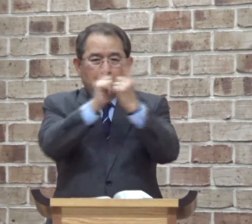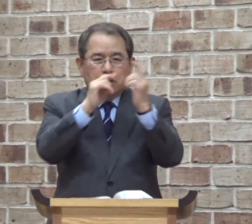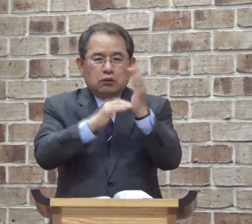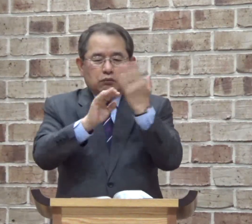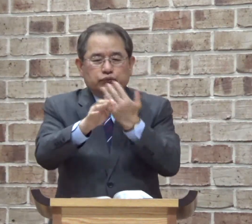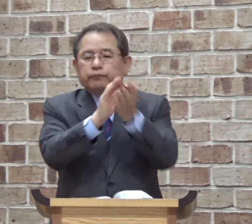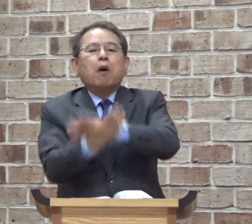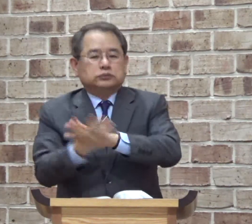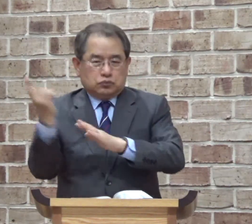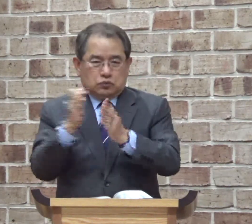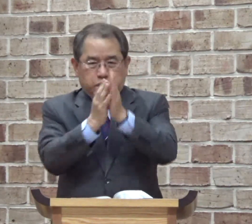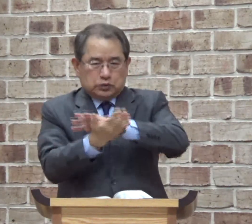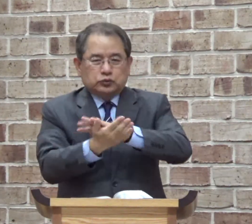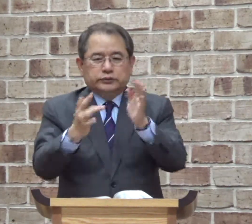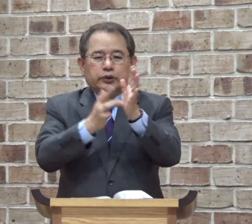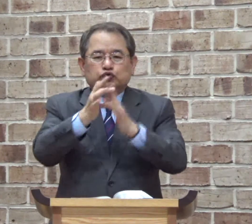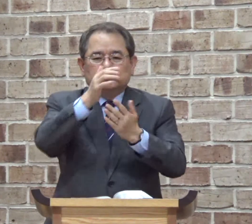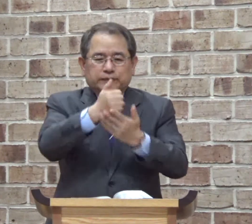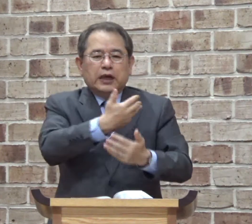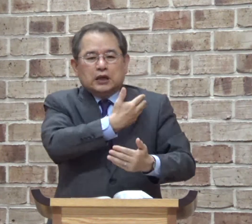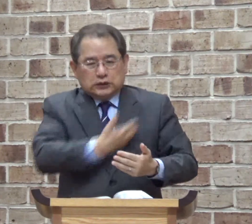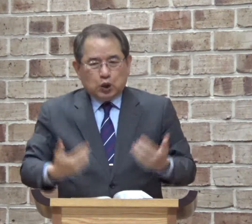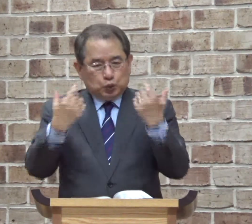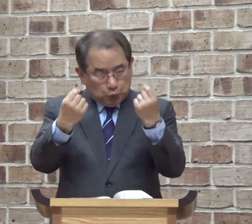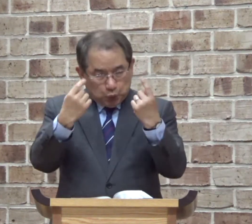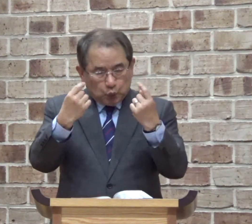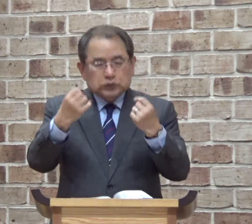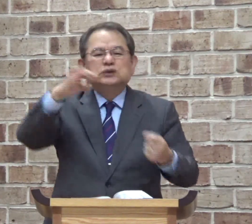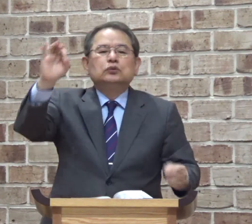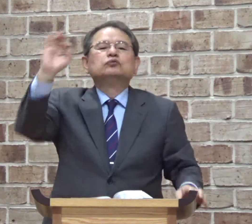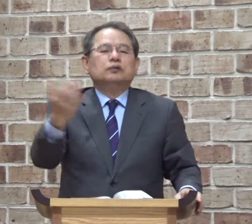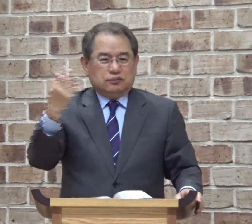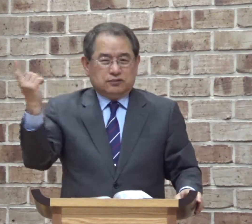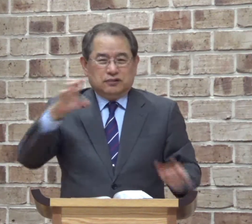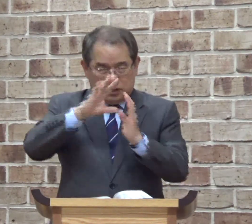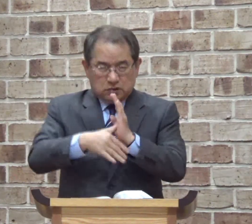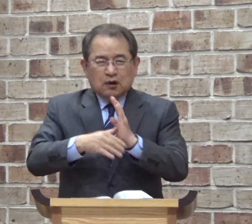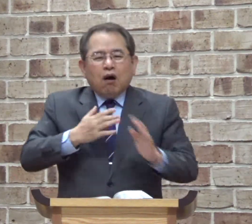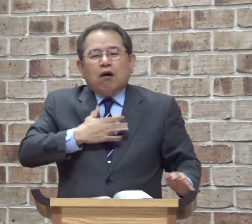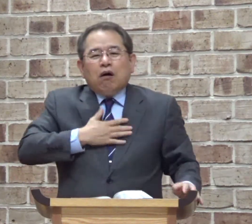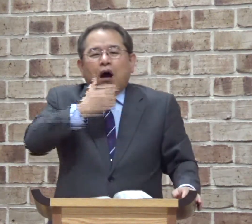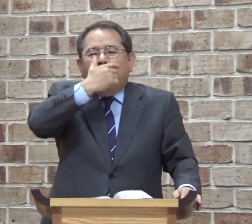변화되었습니다. 예수님의 제자처럼 그는 예수님을 나를 너무나 부족한 자로